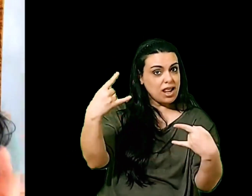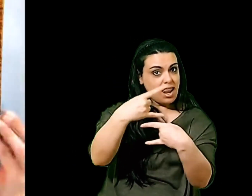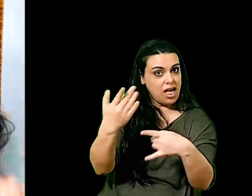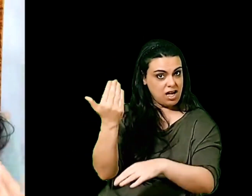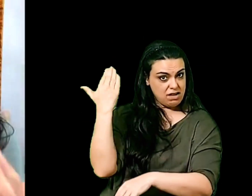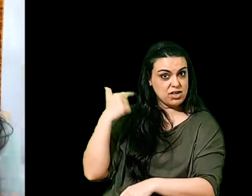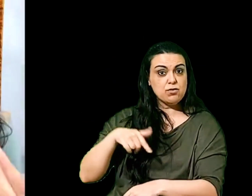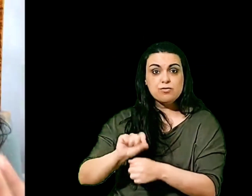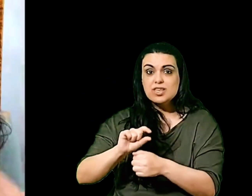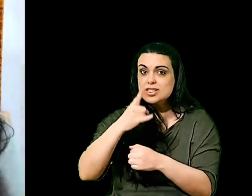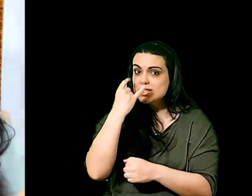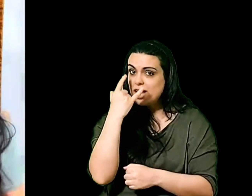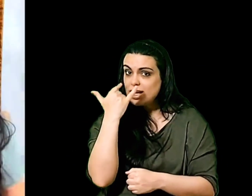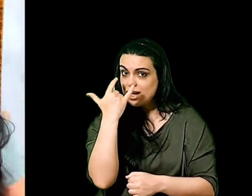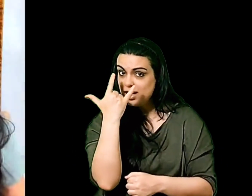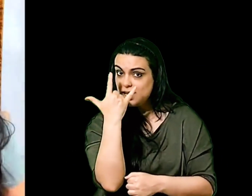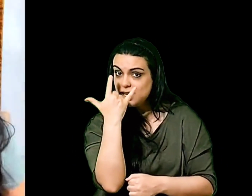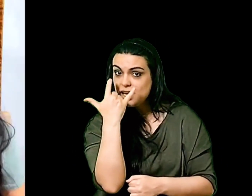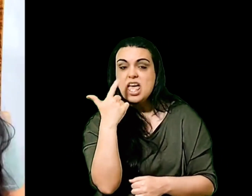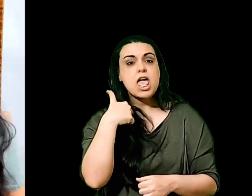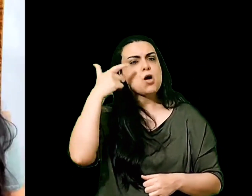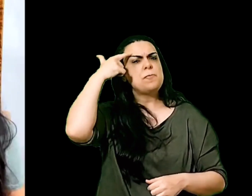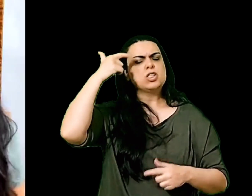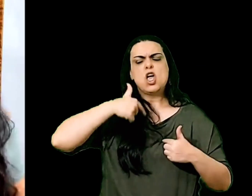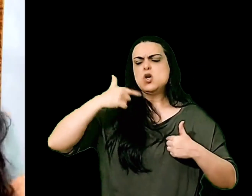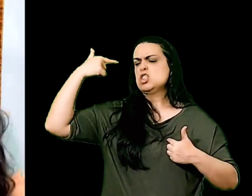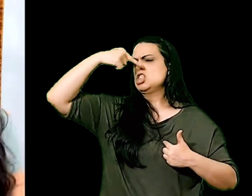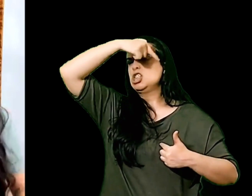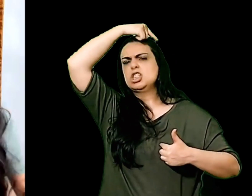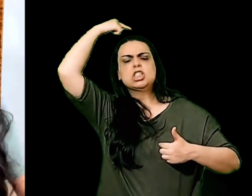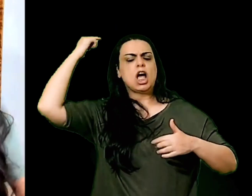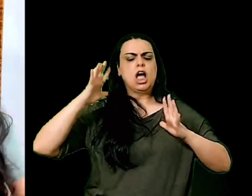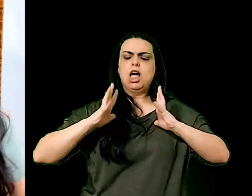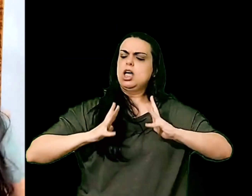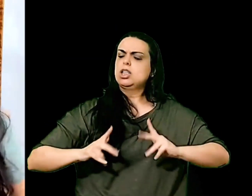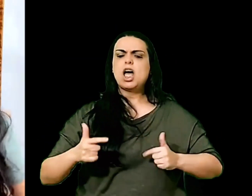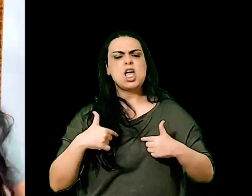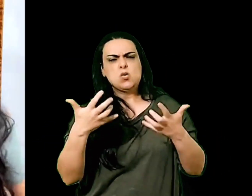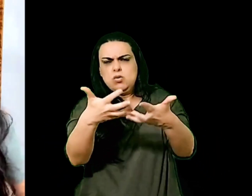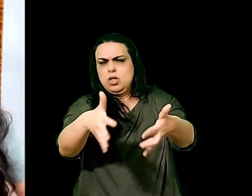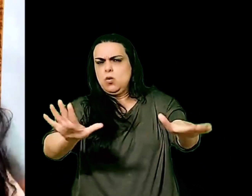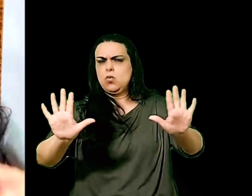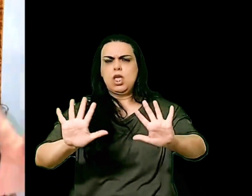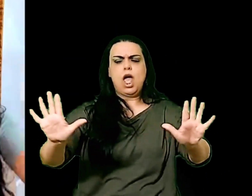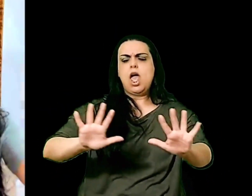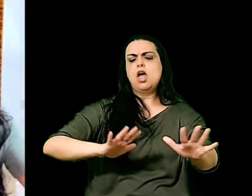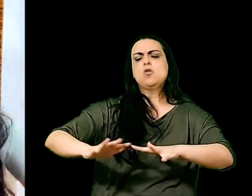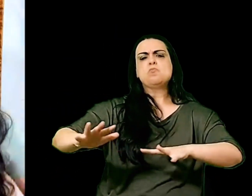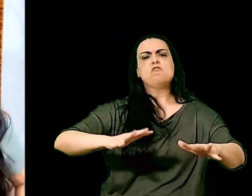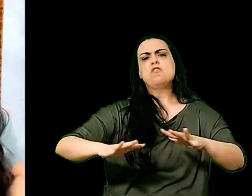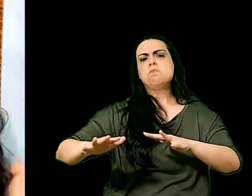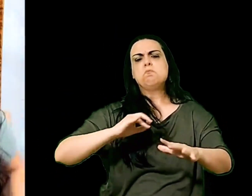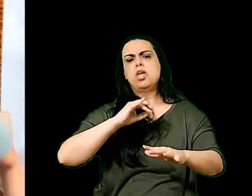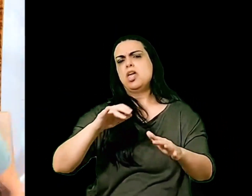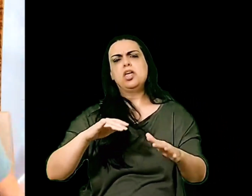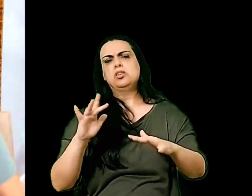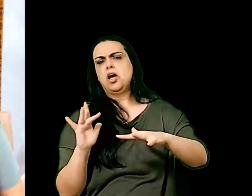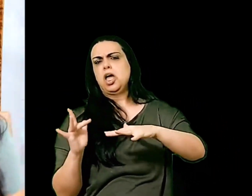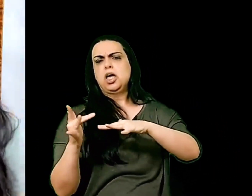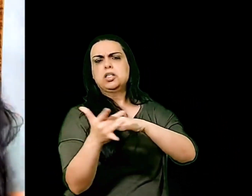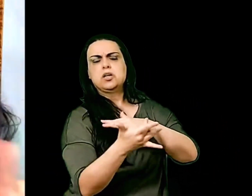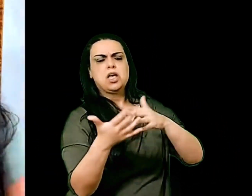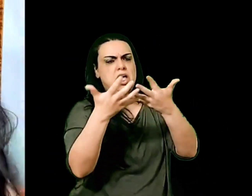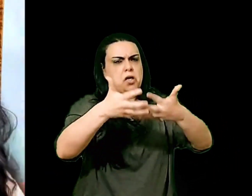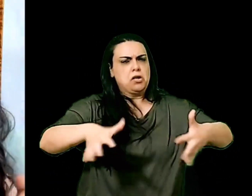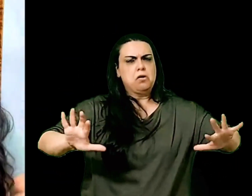vocês no testemunho da primeira live que eu me dispus a fazer no Instagram. Eu tava me achando a santa por não me envolver nesse tipo de